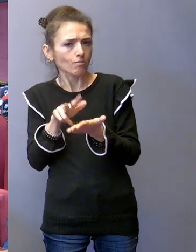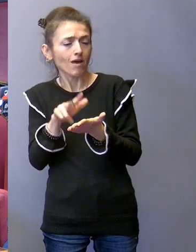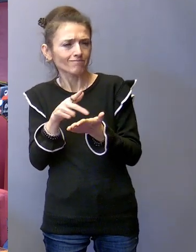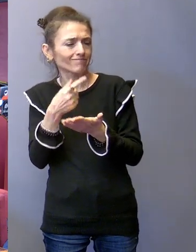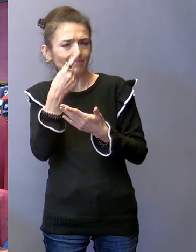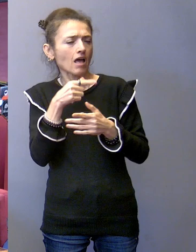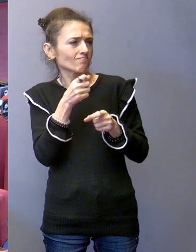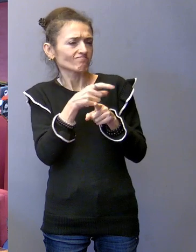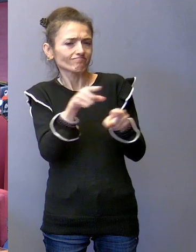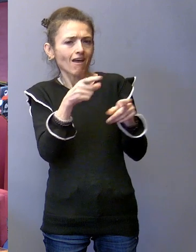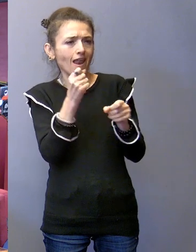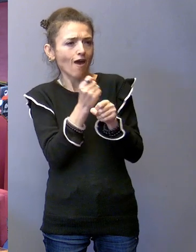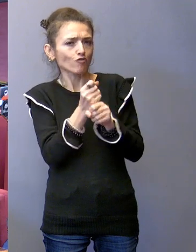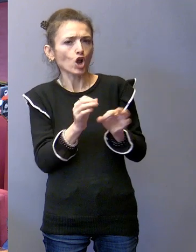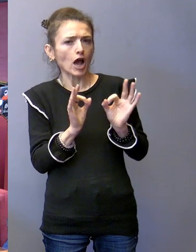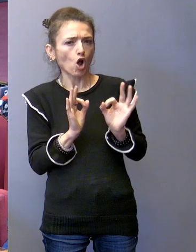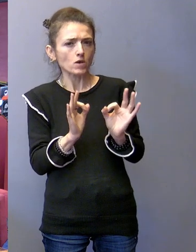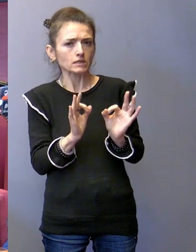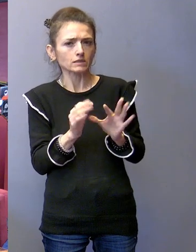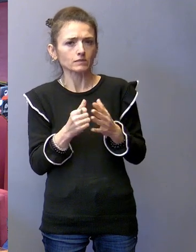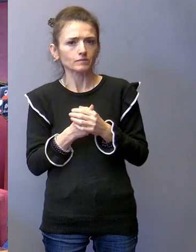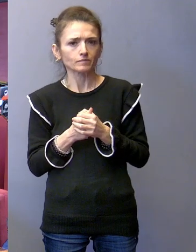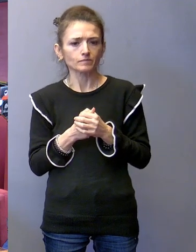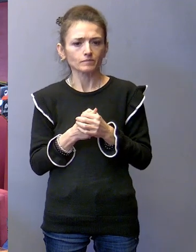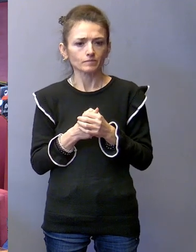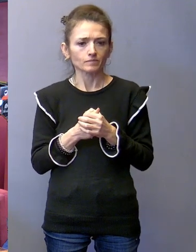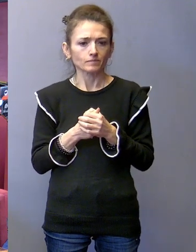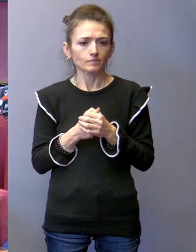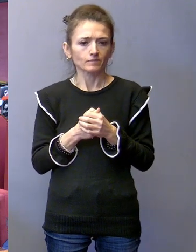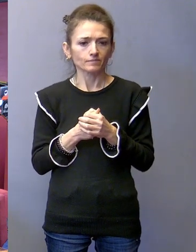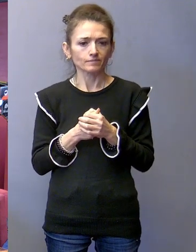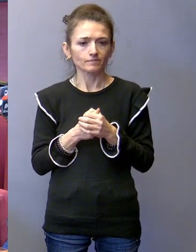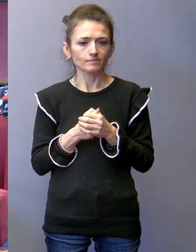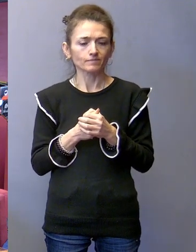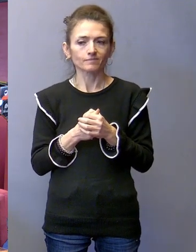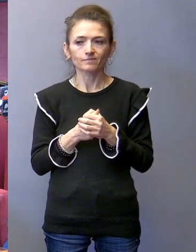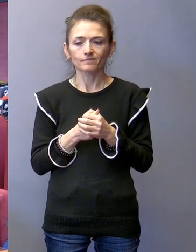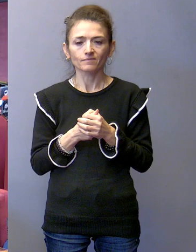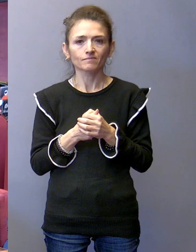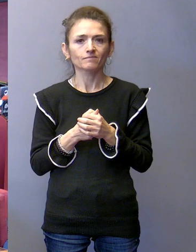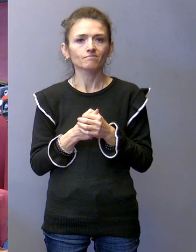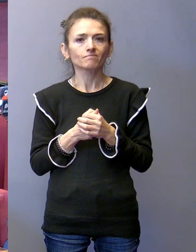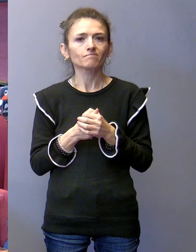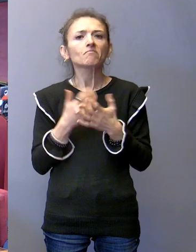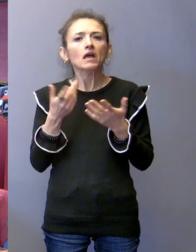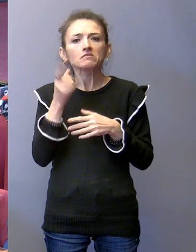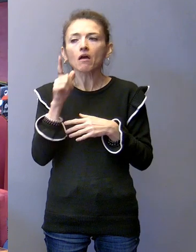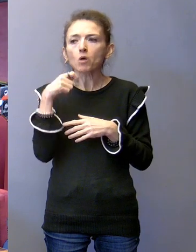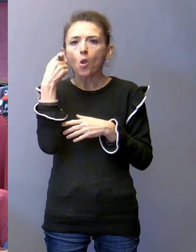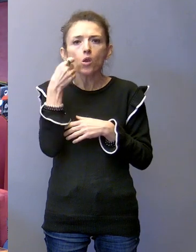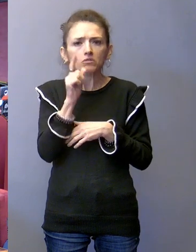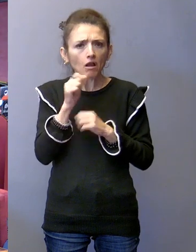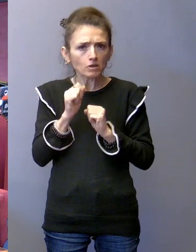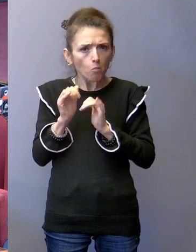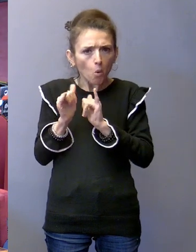ho imparato Cioè capisco che siano arrivati anche Cioè se uno non è interessato può pure uscire